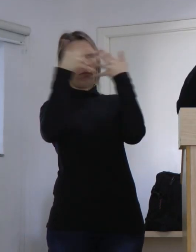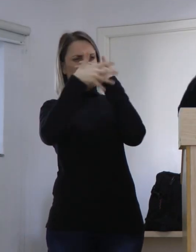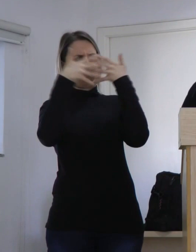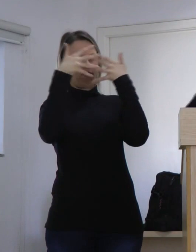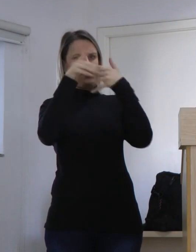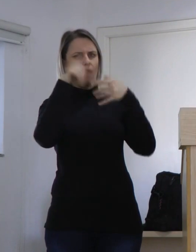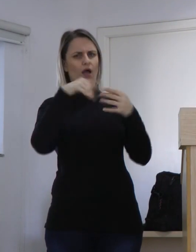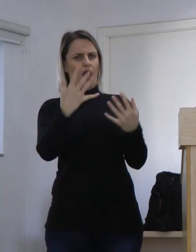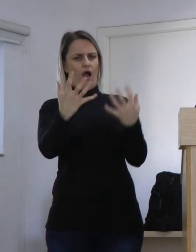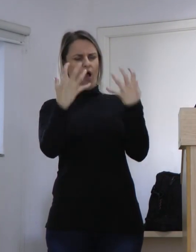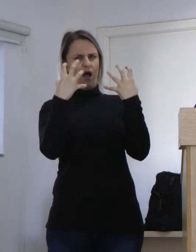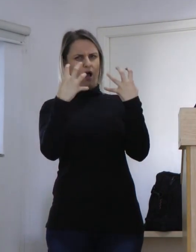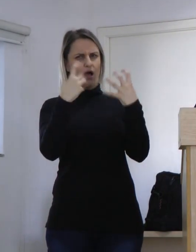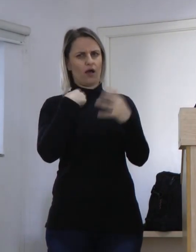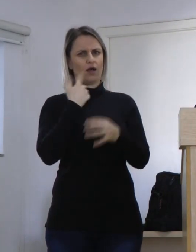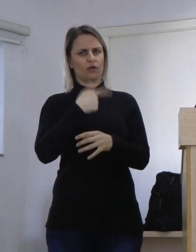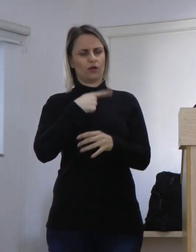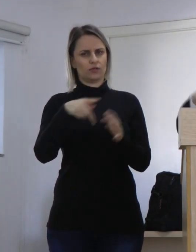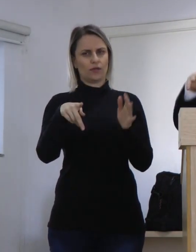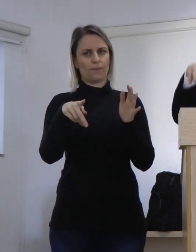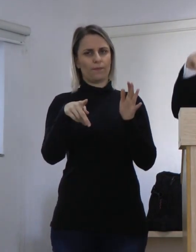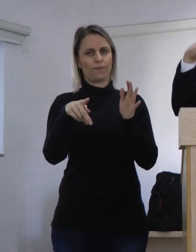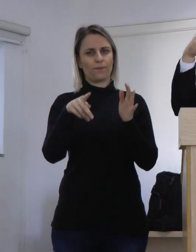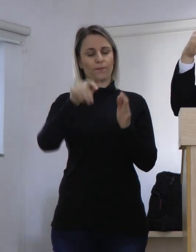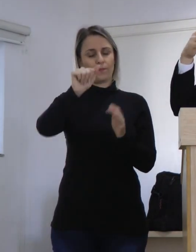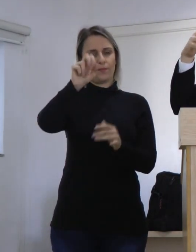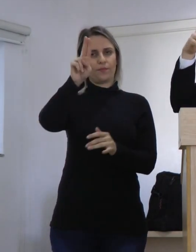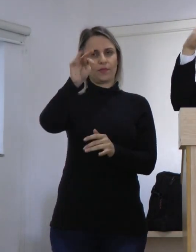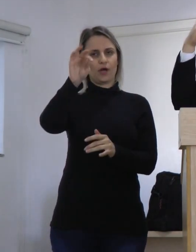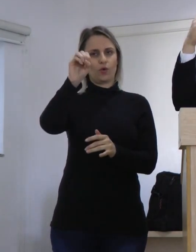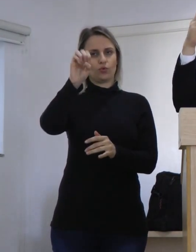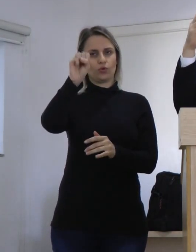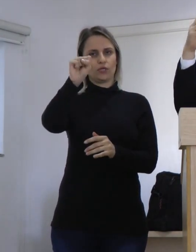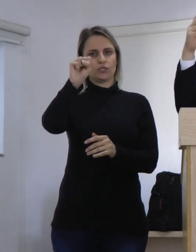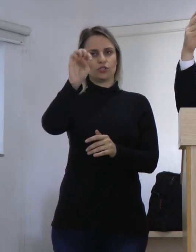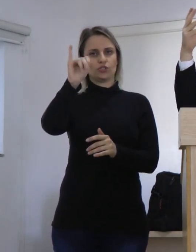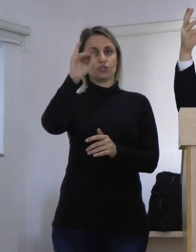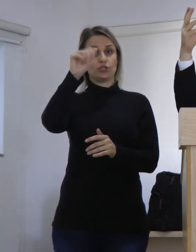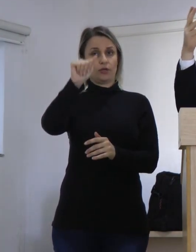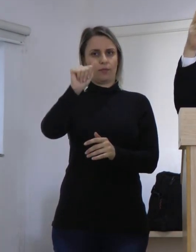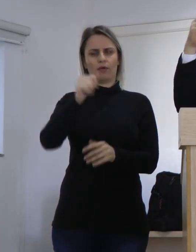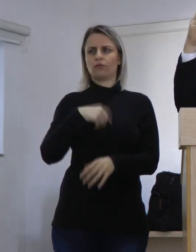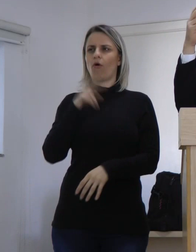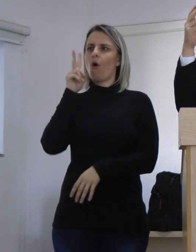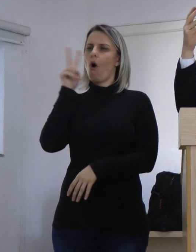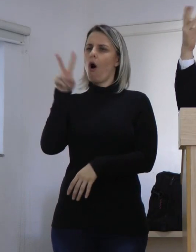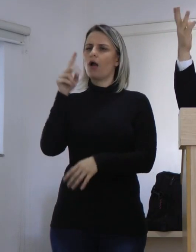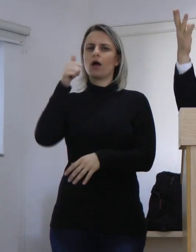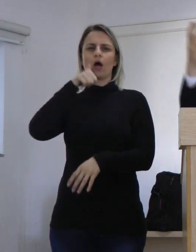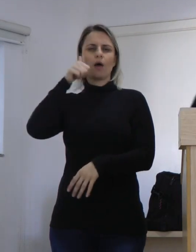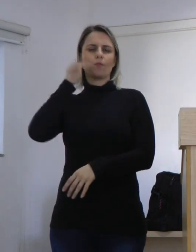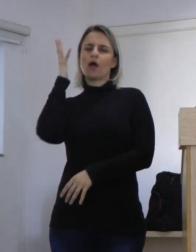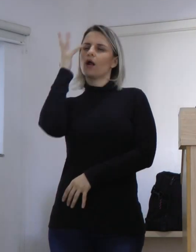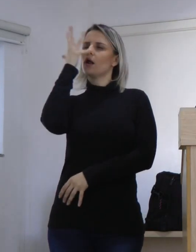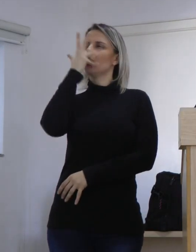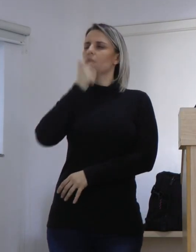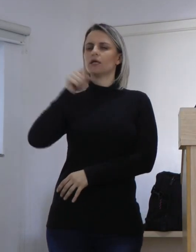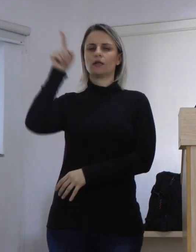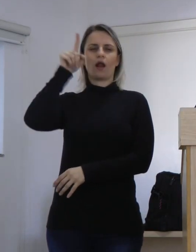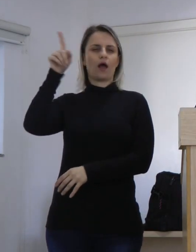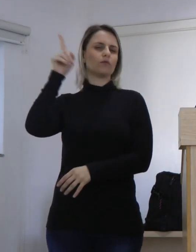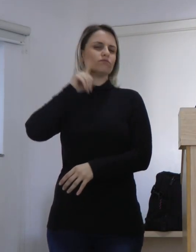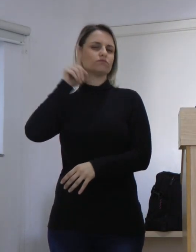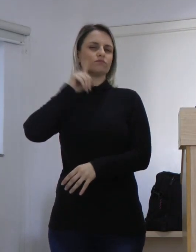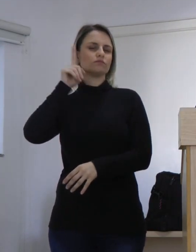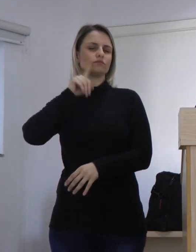para a nossa autoestima. Então aquelas mulheres lindas, aquelas atrizes, aquelas top models, aquelas de Hollywood, né?